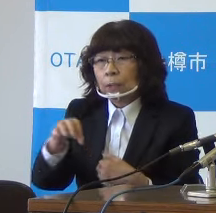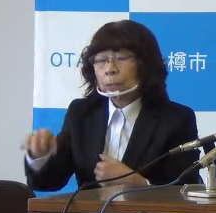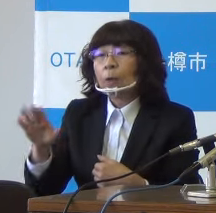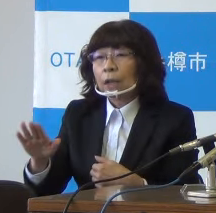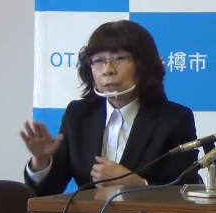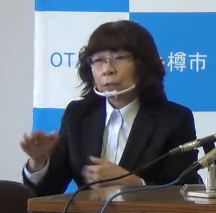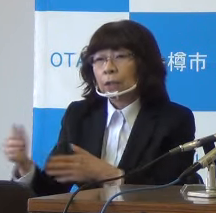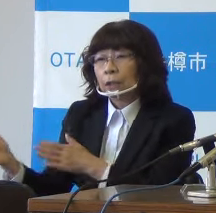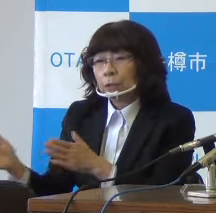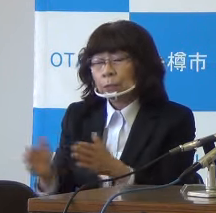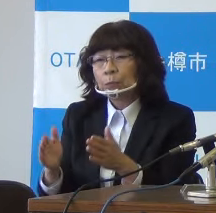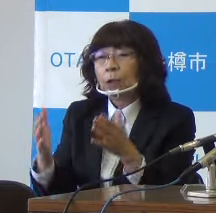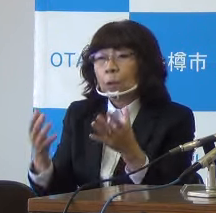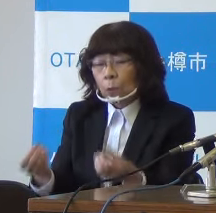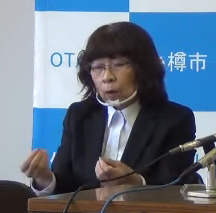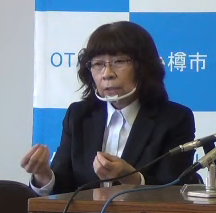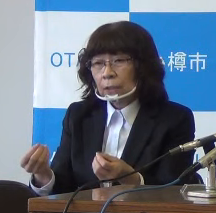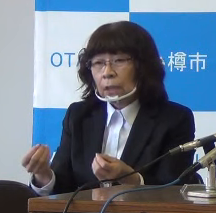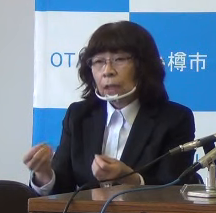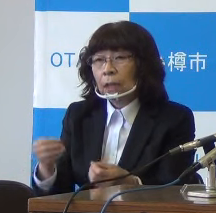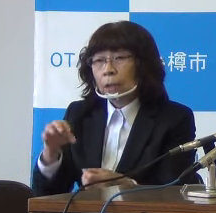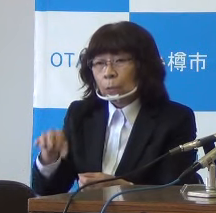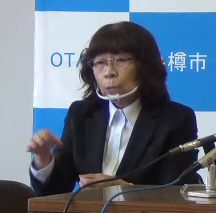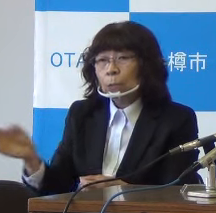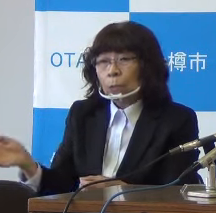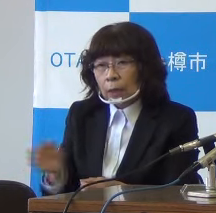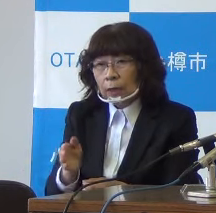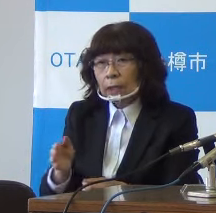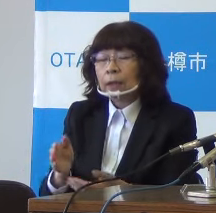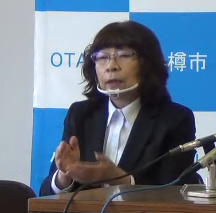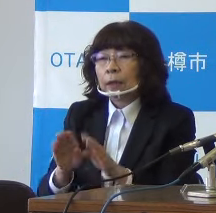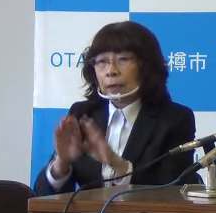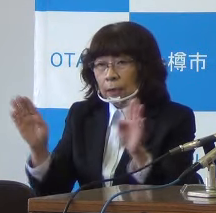備が整った段階でということになります。